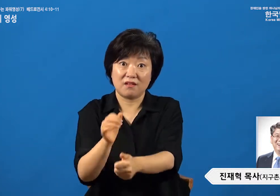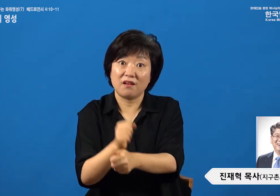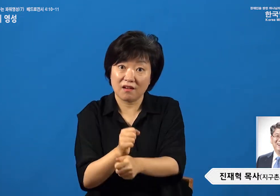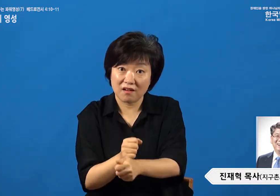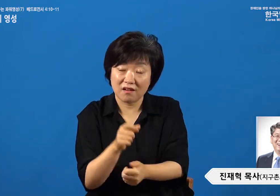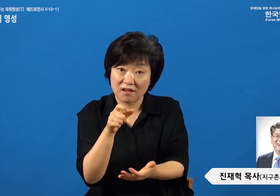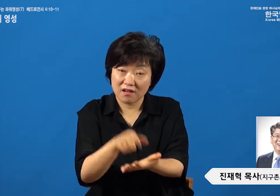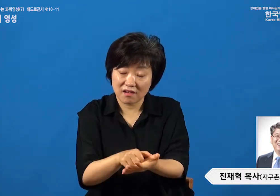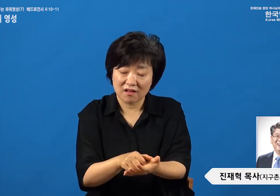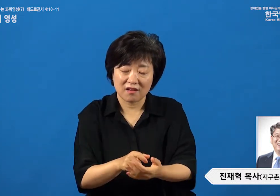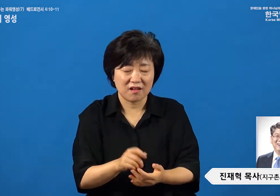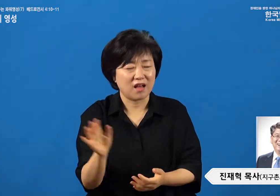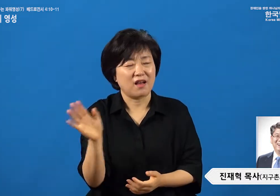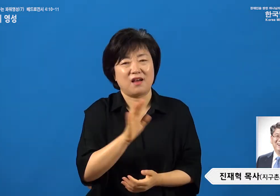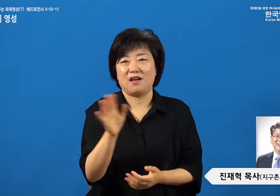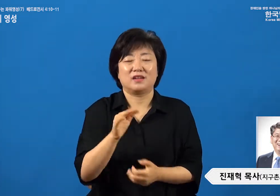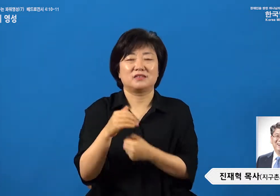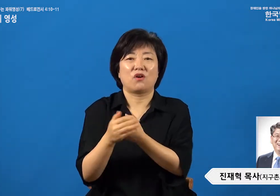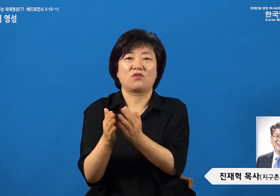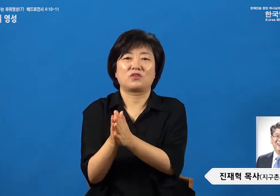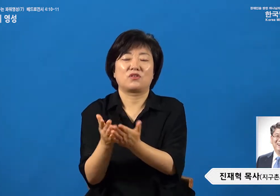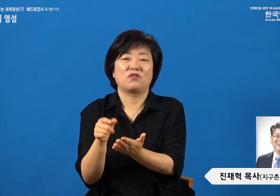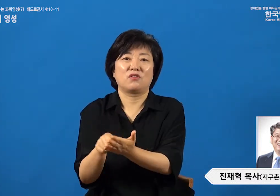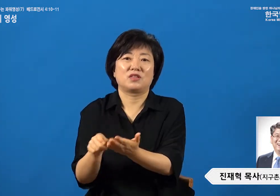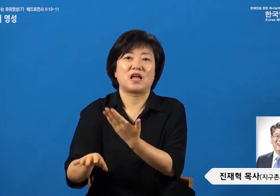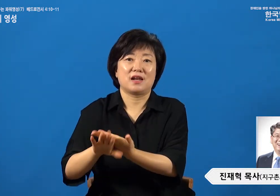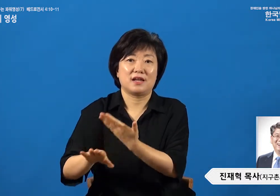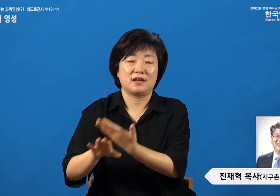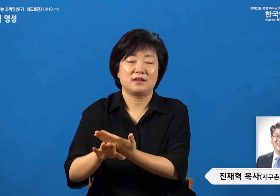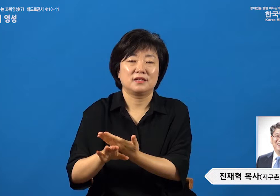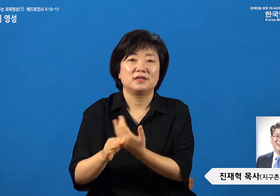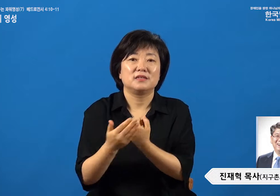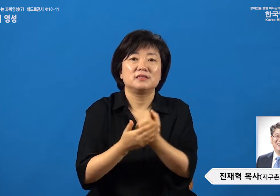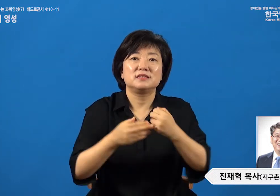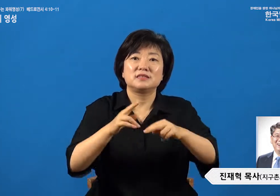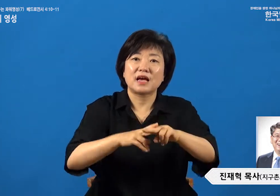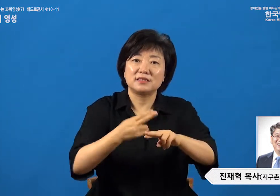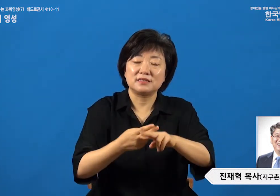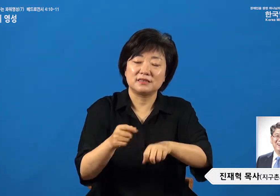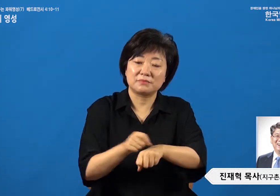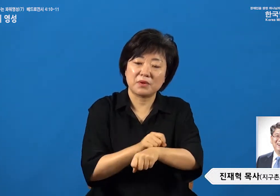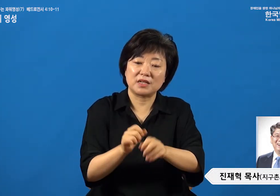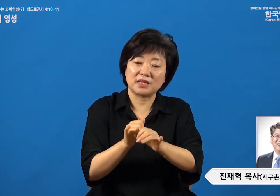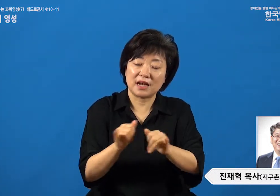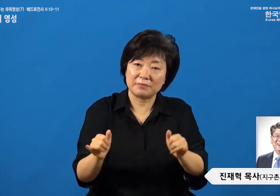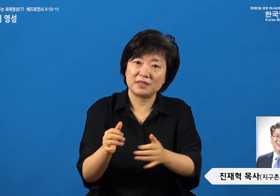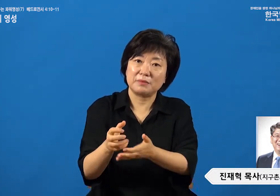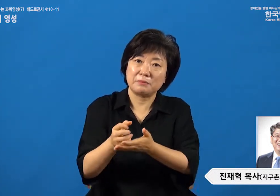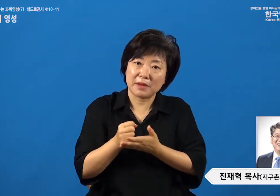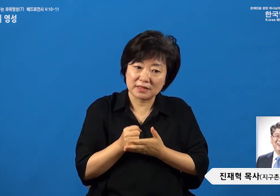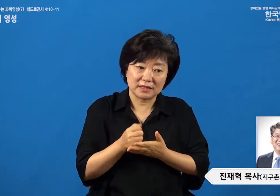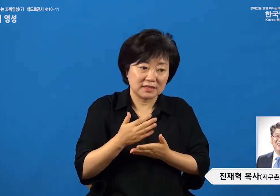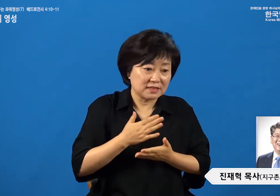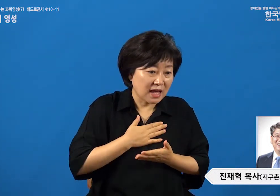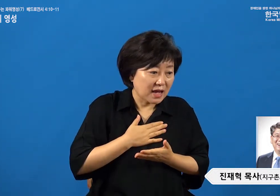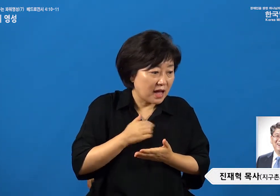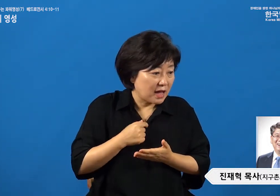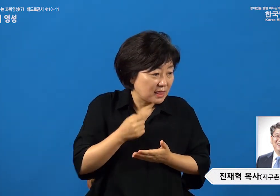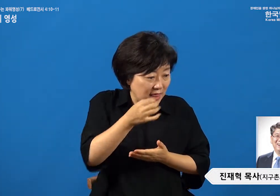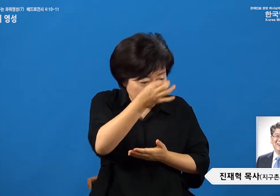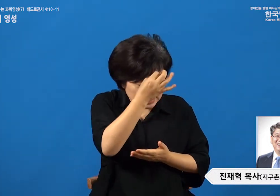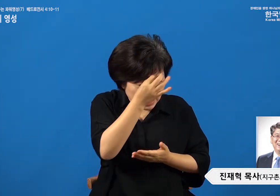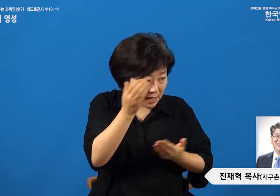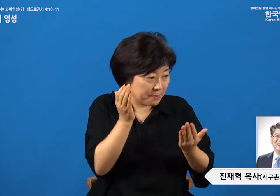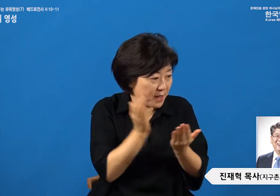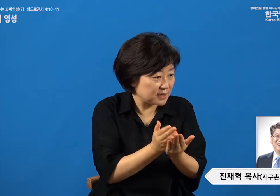보니까 성경은 우리에게 말씀합니다. 아니, 은사는 특별하게 주어진 사람들이 섬겨야 될 것을 찾는